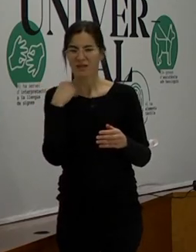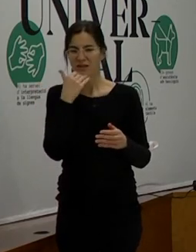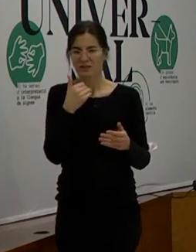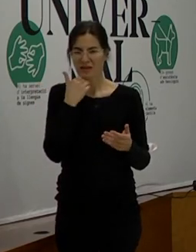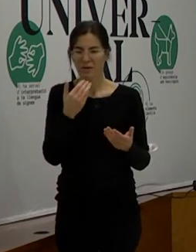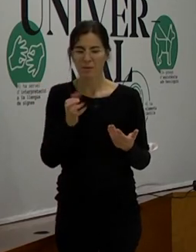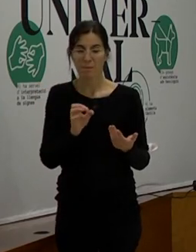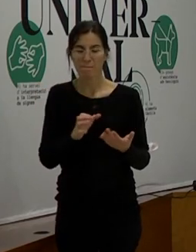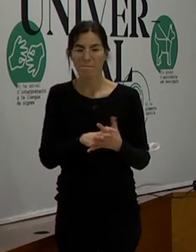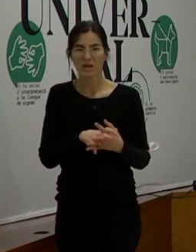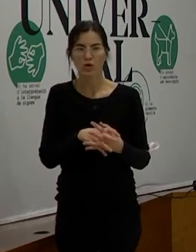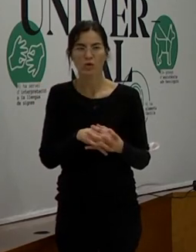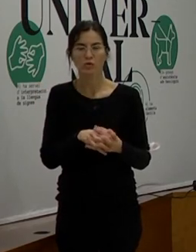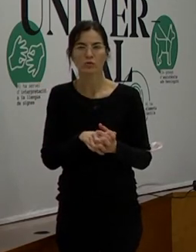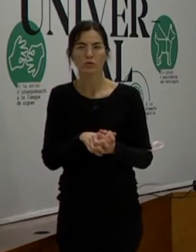Però